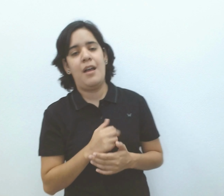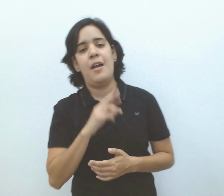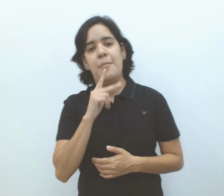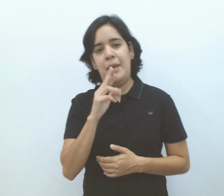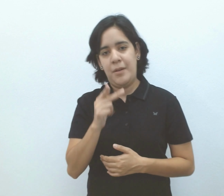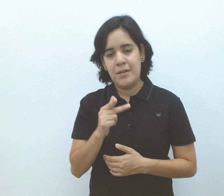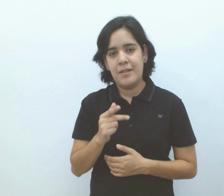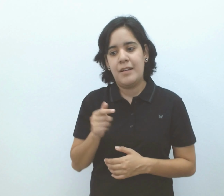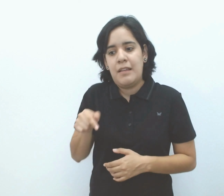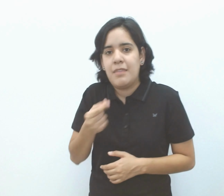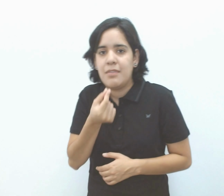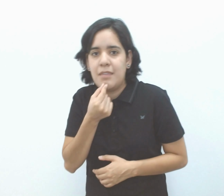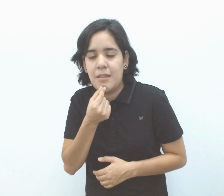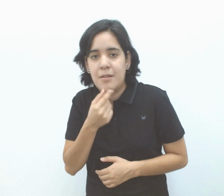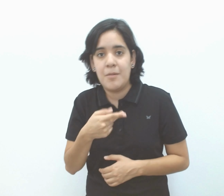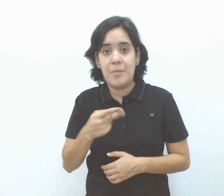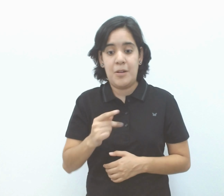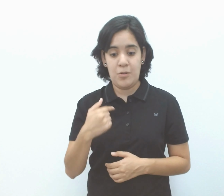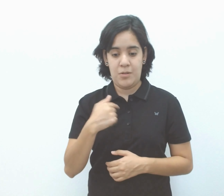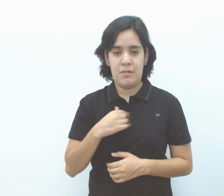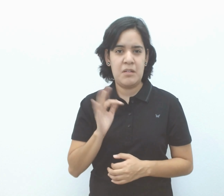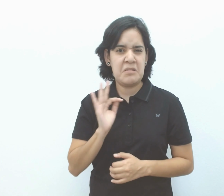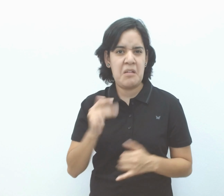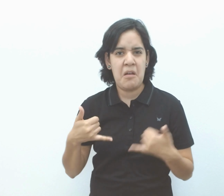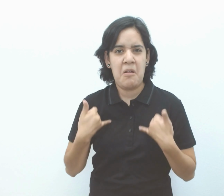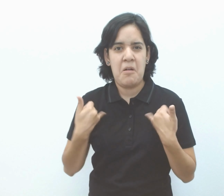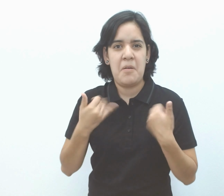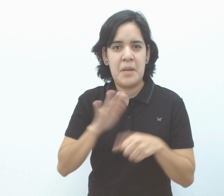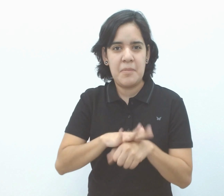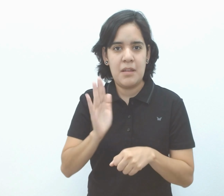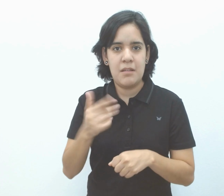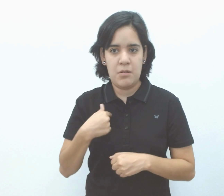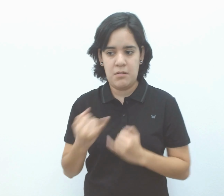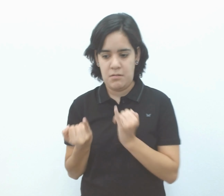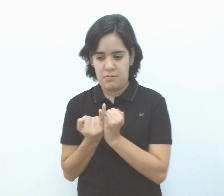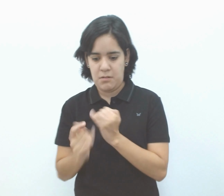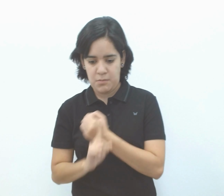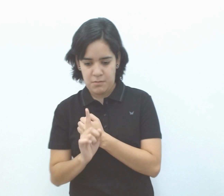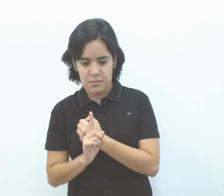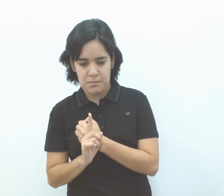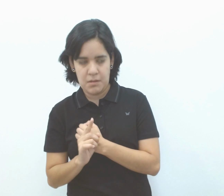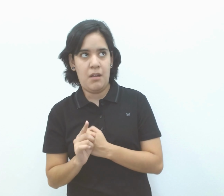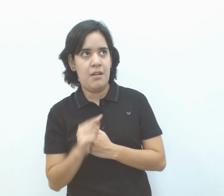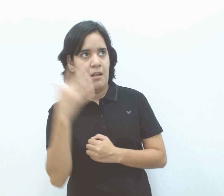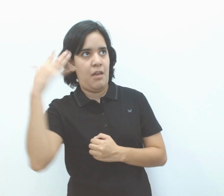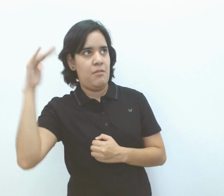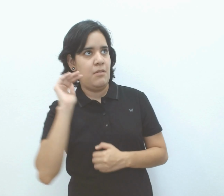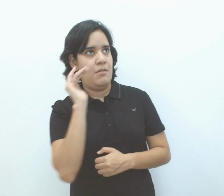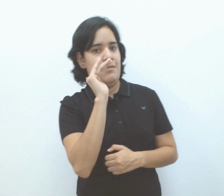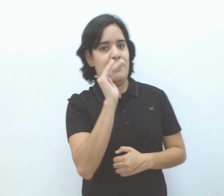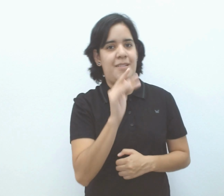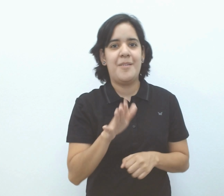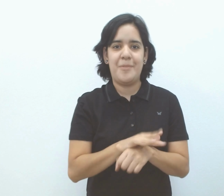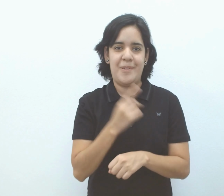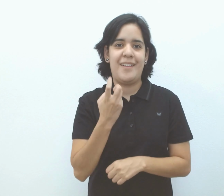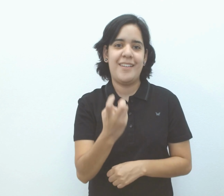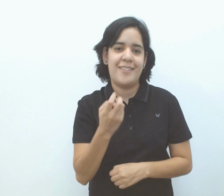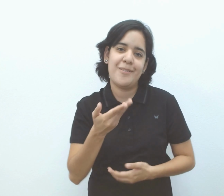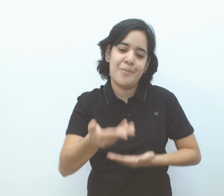decir, tuve esto, cometí este error, busquemos soluciones juntos. Y realmente lo que nosotros buscamos a largo plazo no es que nuestros hijos no